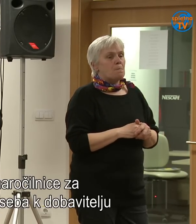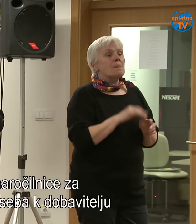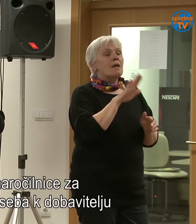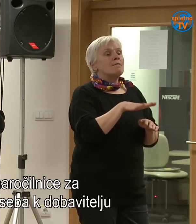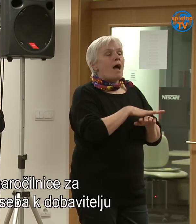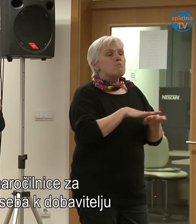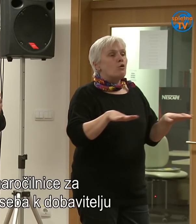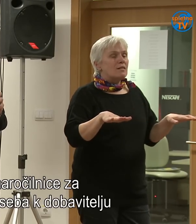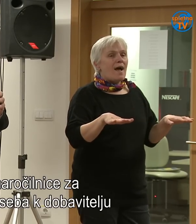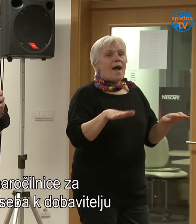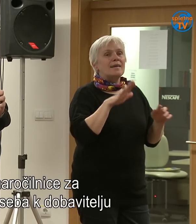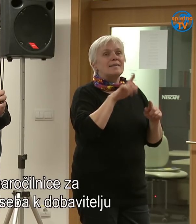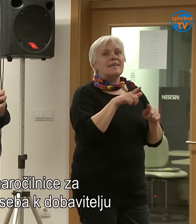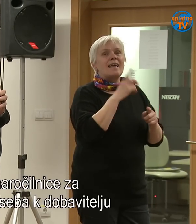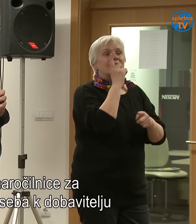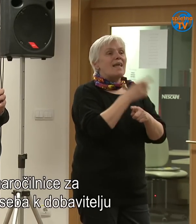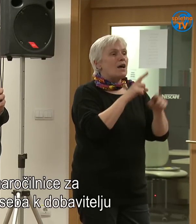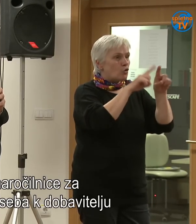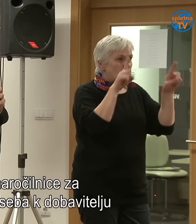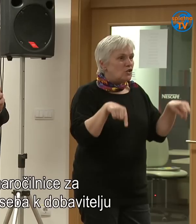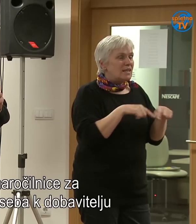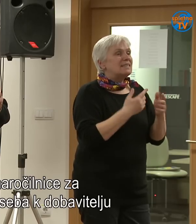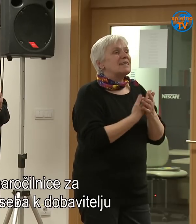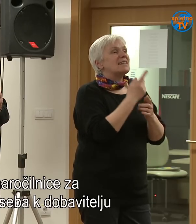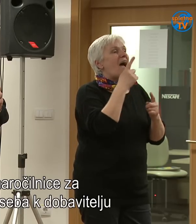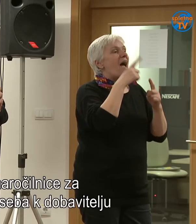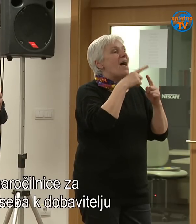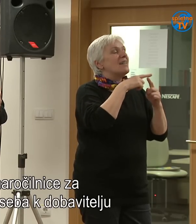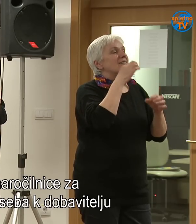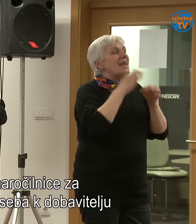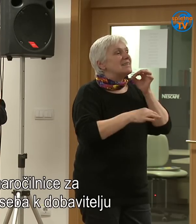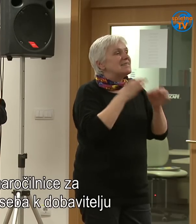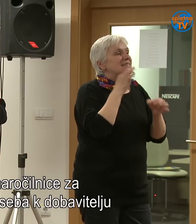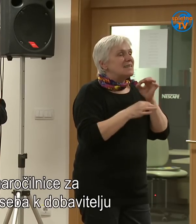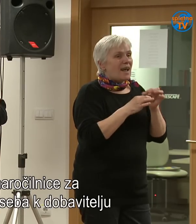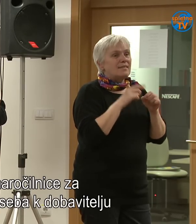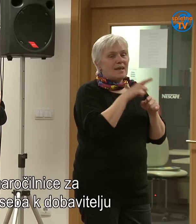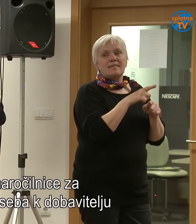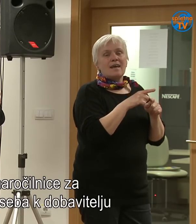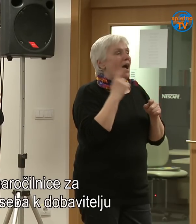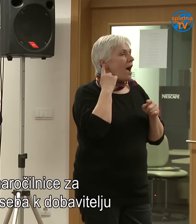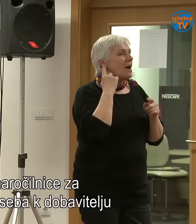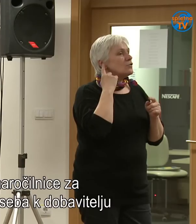Na podlagi naročilnice za testiranje oseba gre k